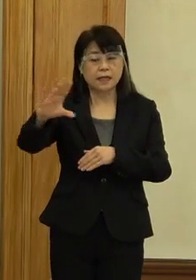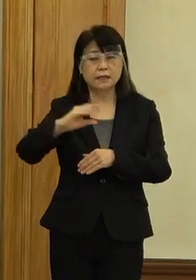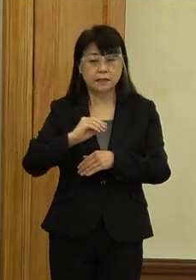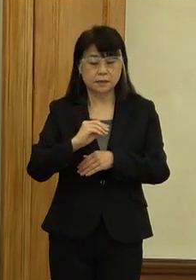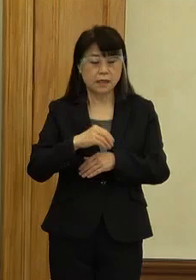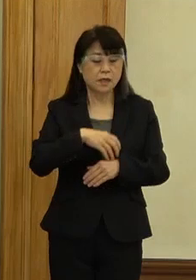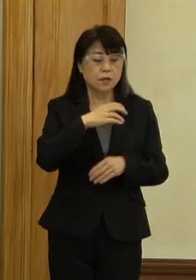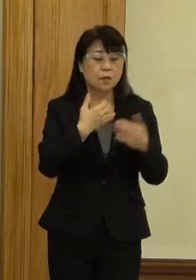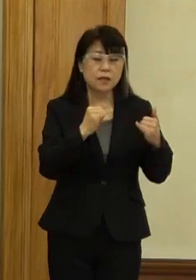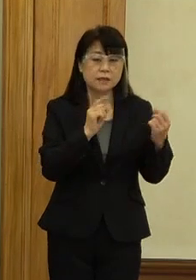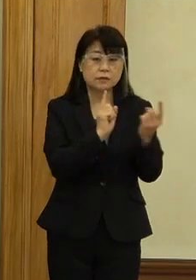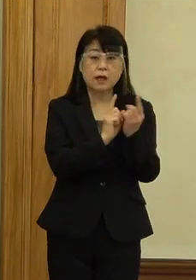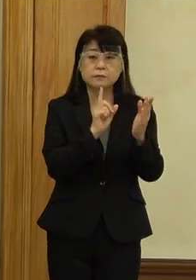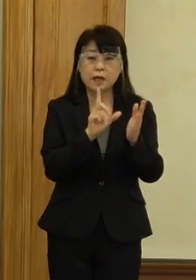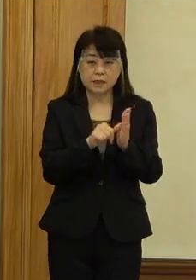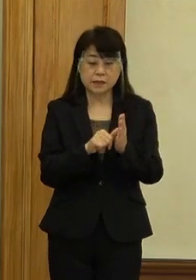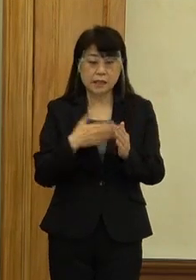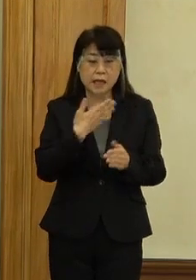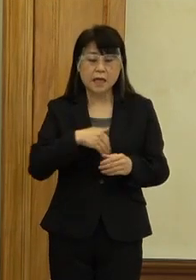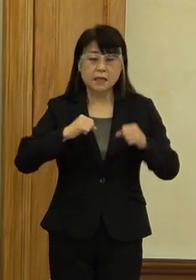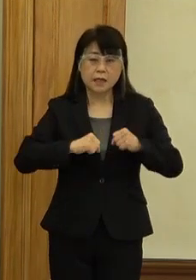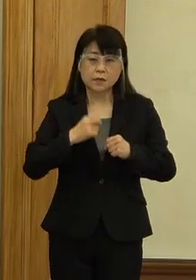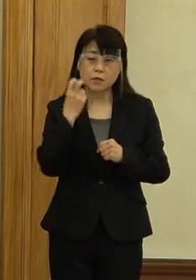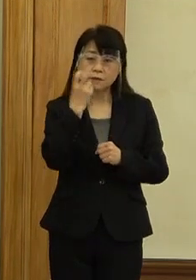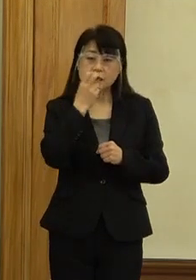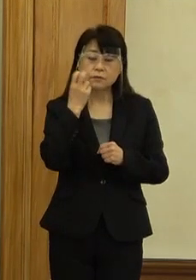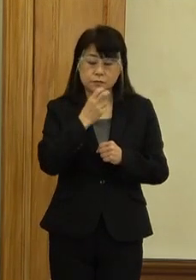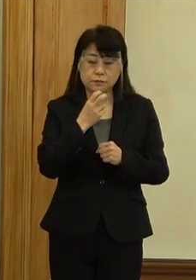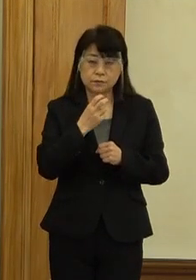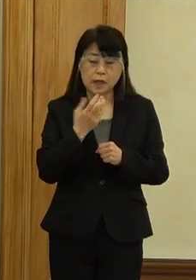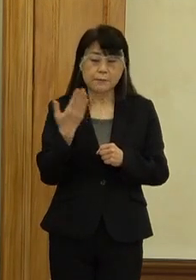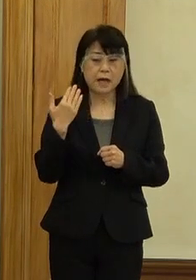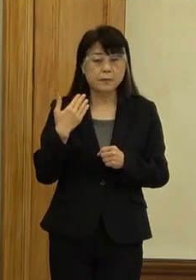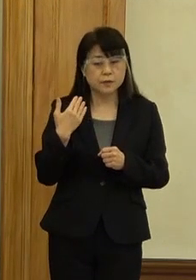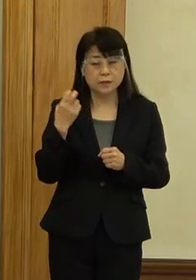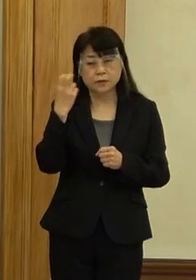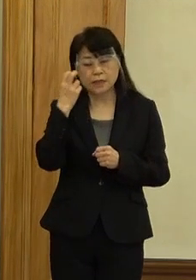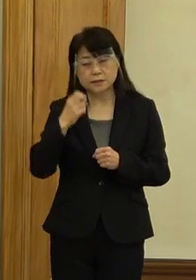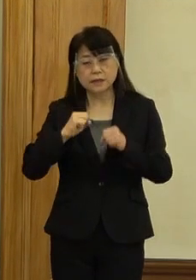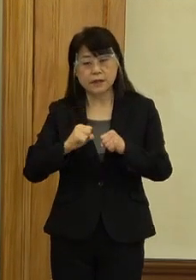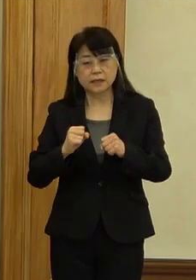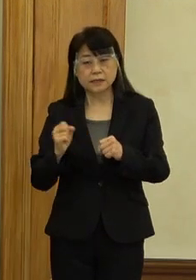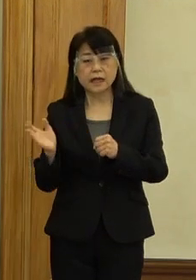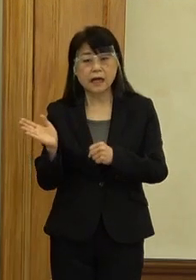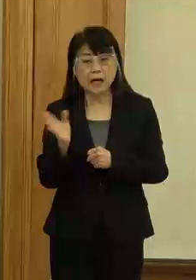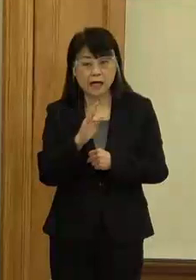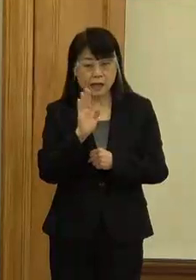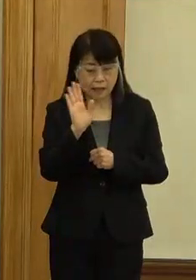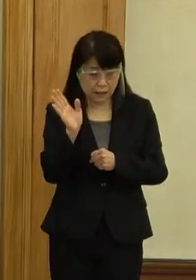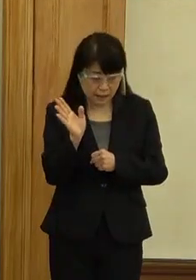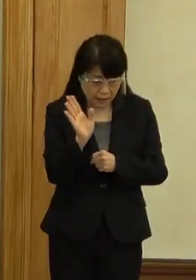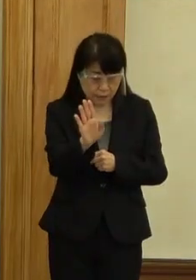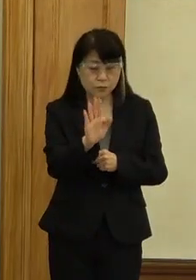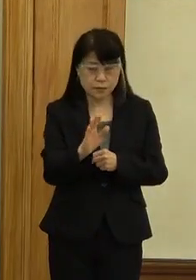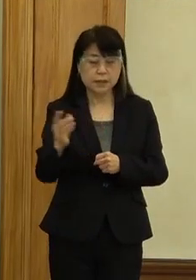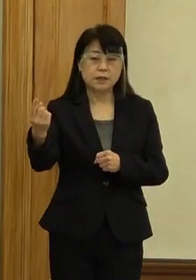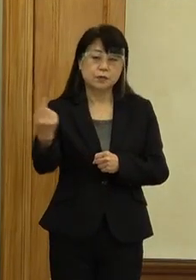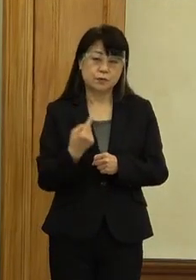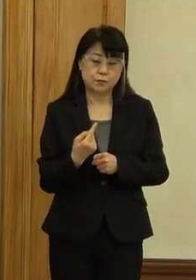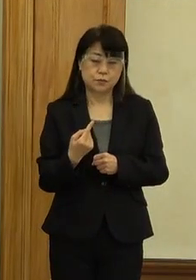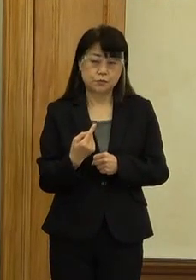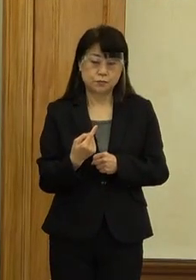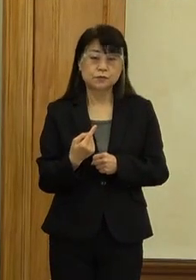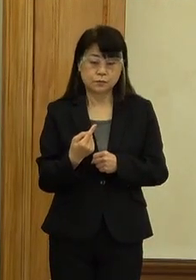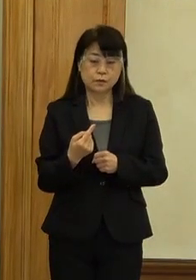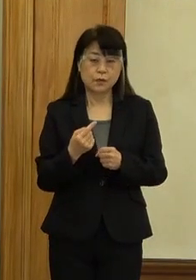齢者と会われる場合、健康チェックや事前検査をされてから来られるよう、来県を予定されるご家族あるいはお知